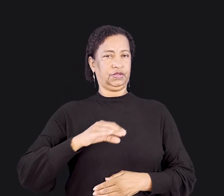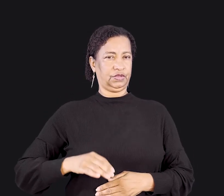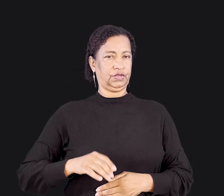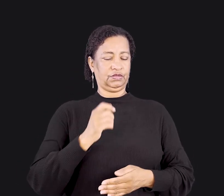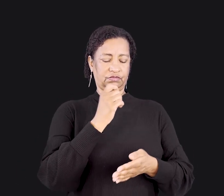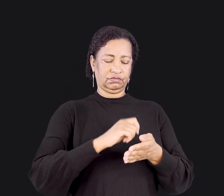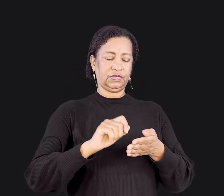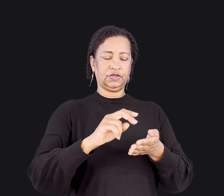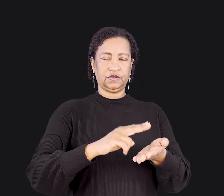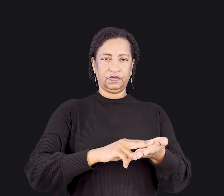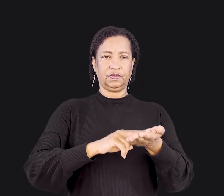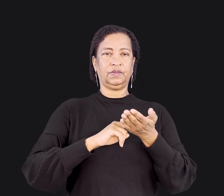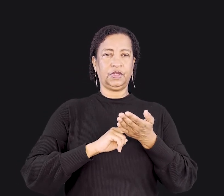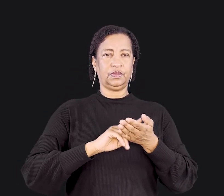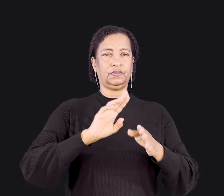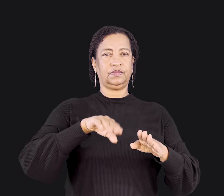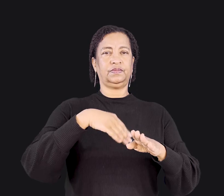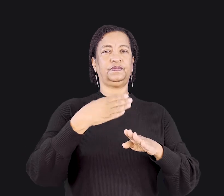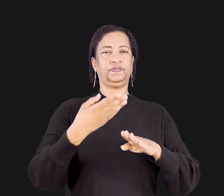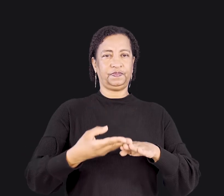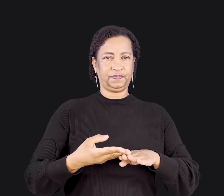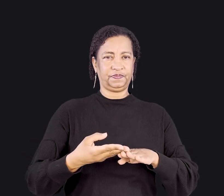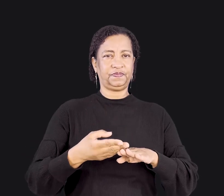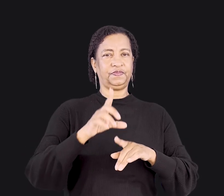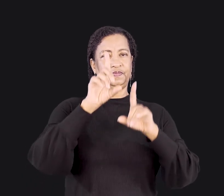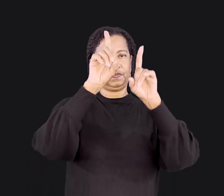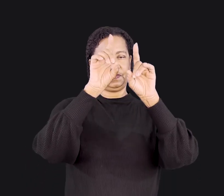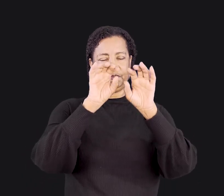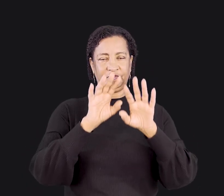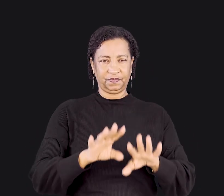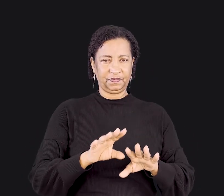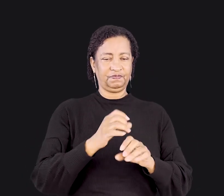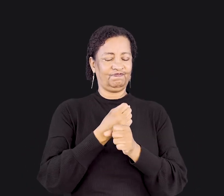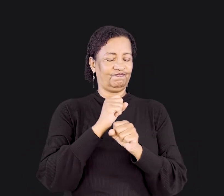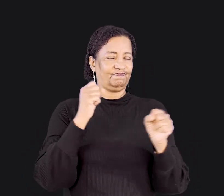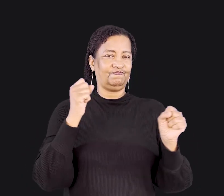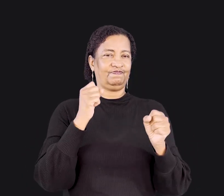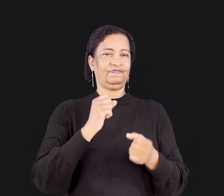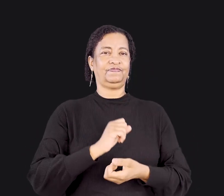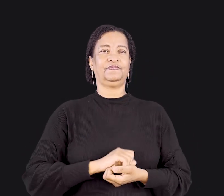Escreva-nos. Até o próximo programa. Deus lhe abençoe grandemente.